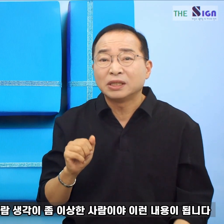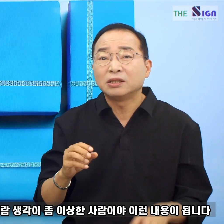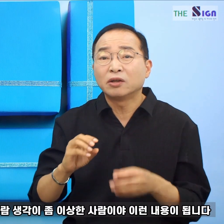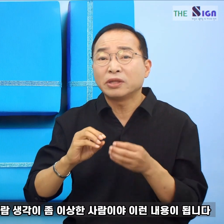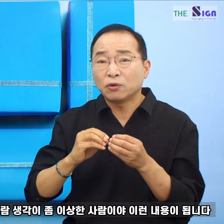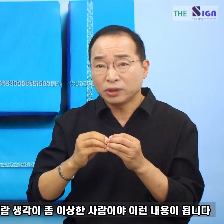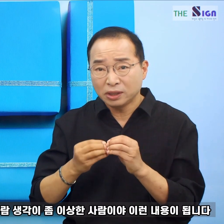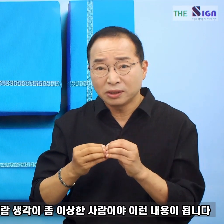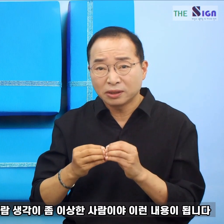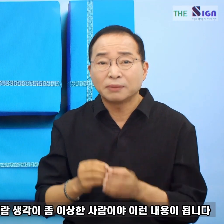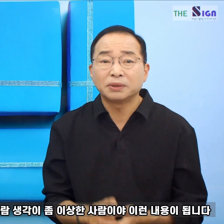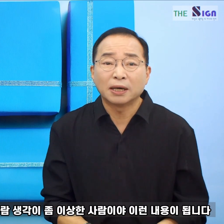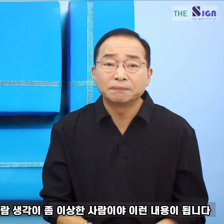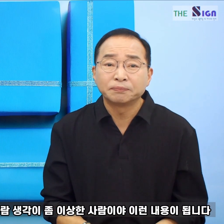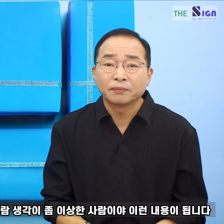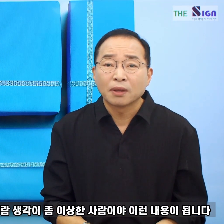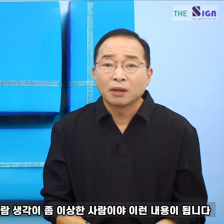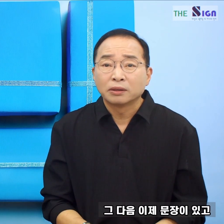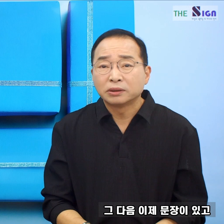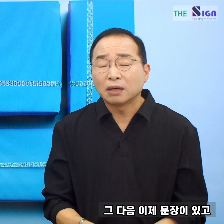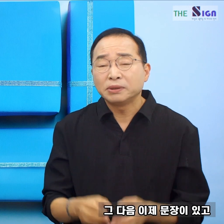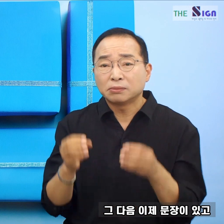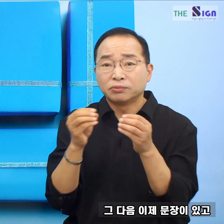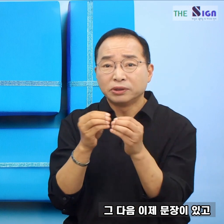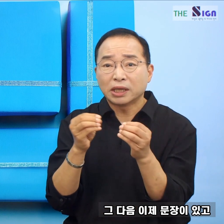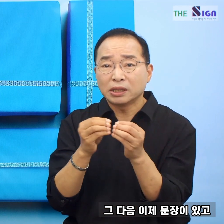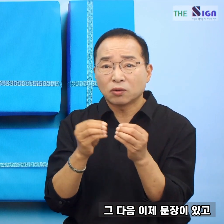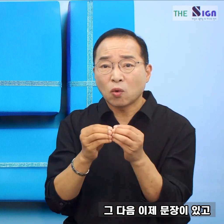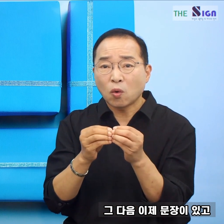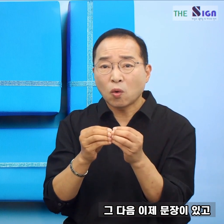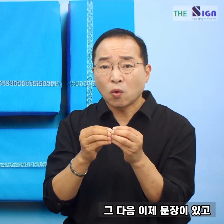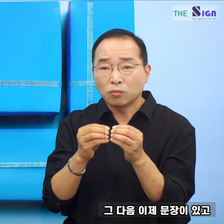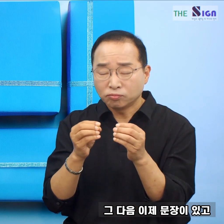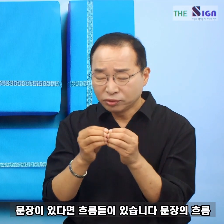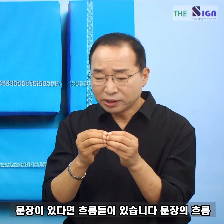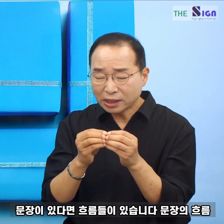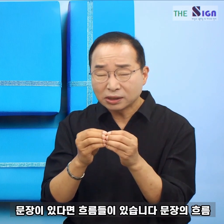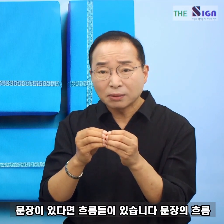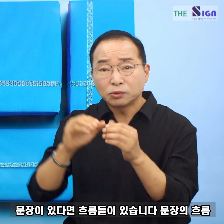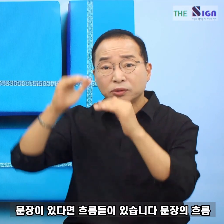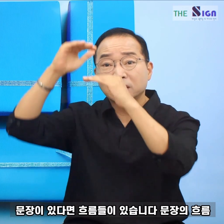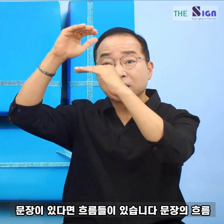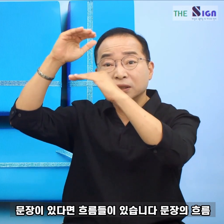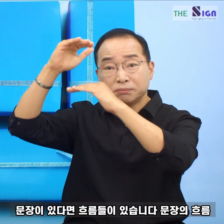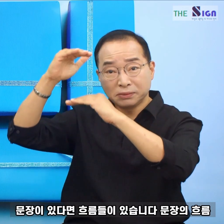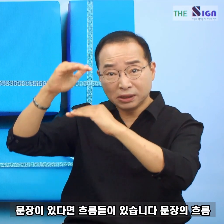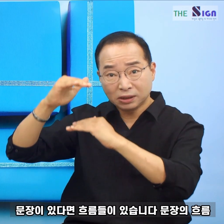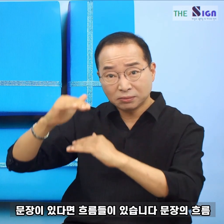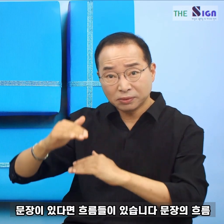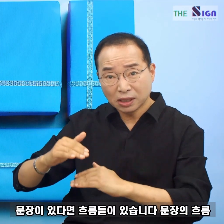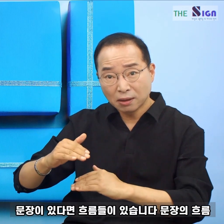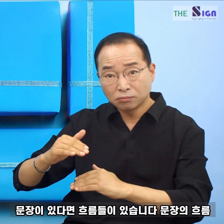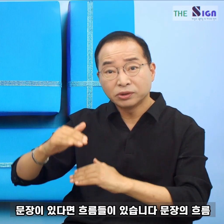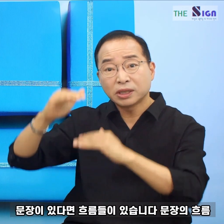이런 내용이 됩니다. 그 다음에 이제 문장이 있고 문장이 있다면 이제 흐름들이 있습니다. 문장의